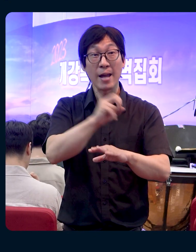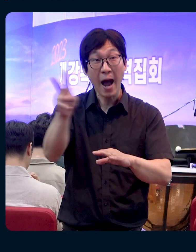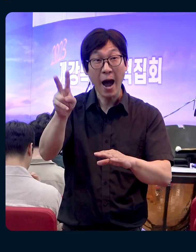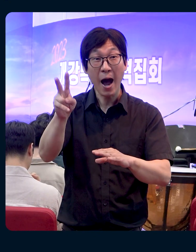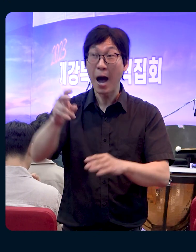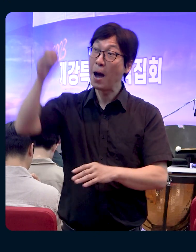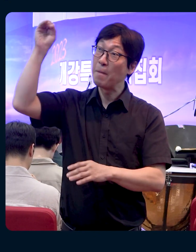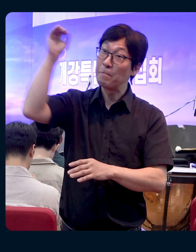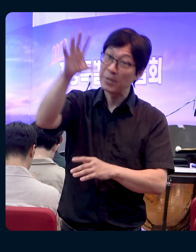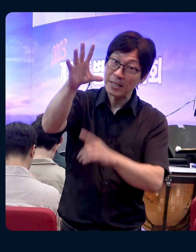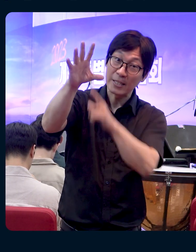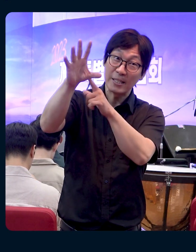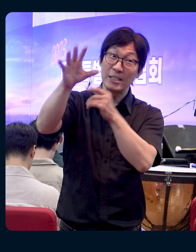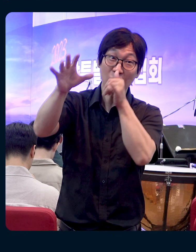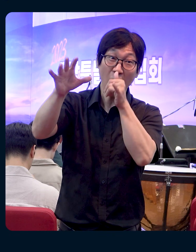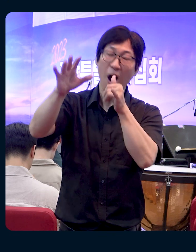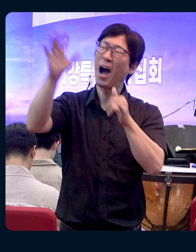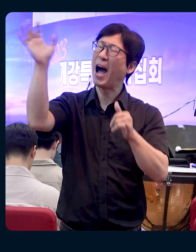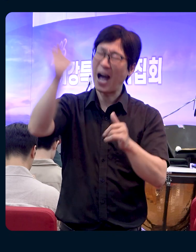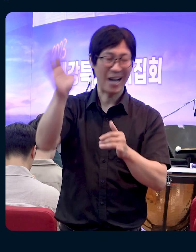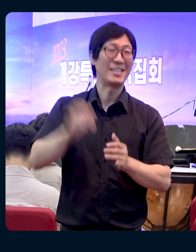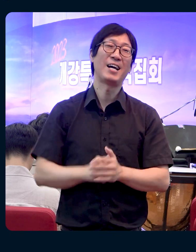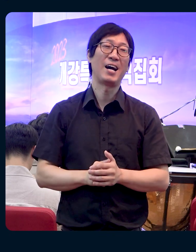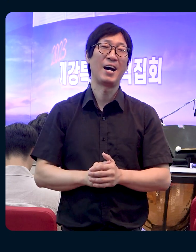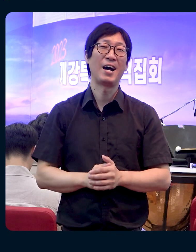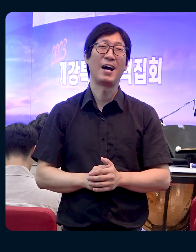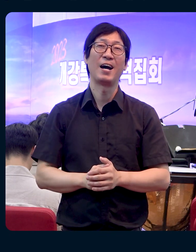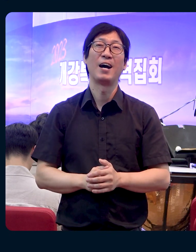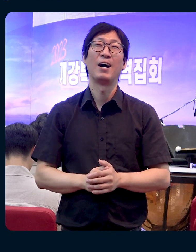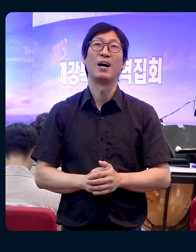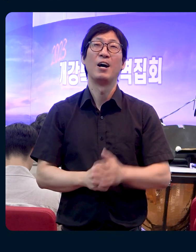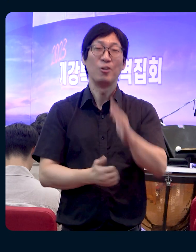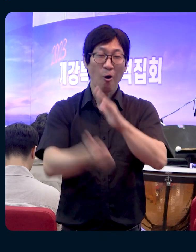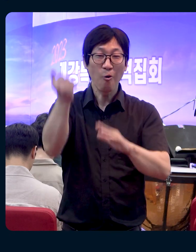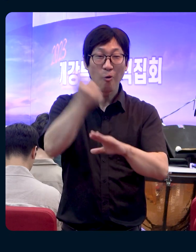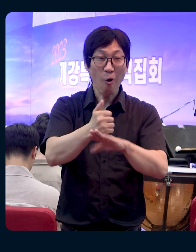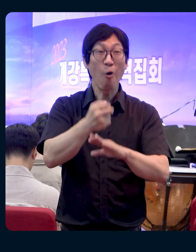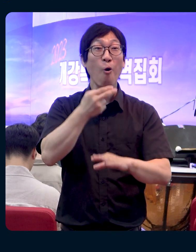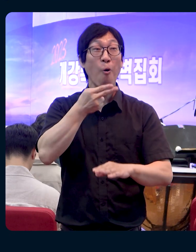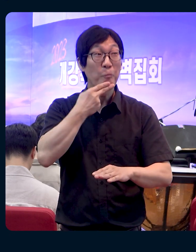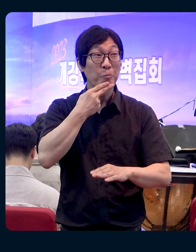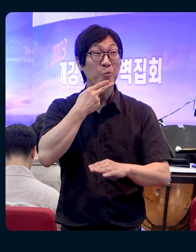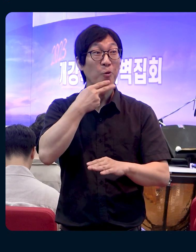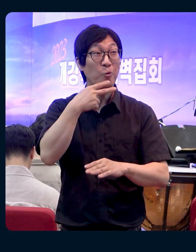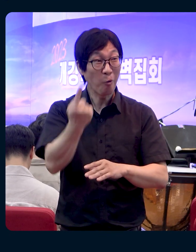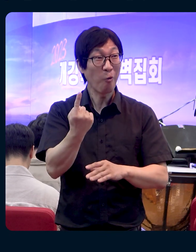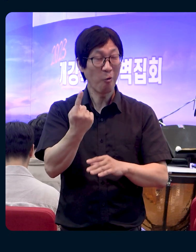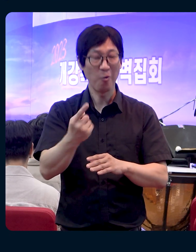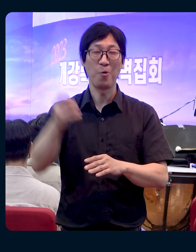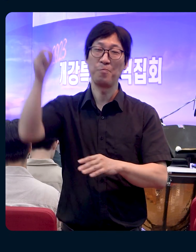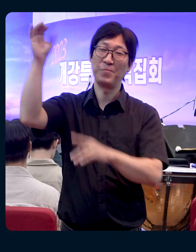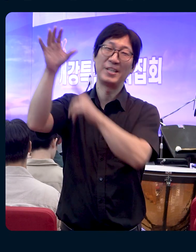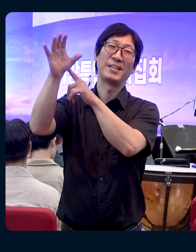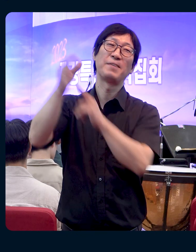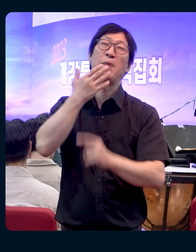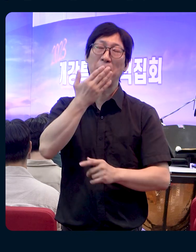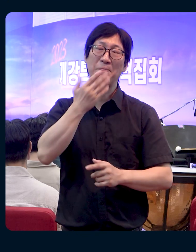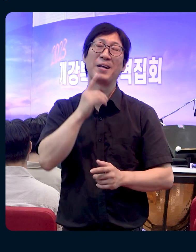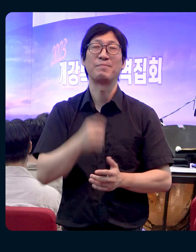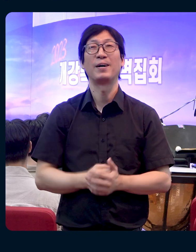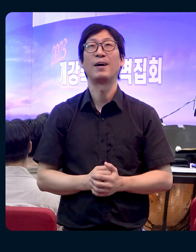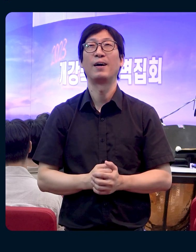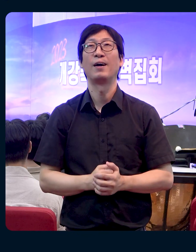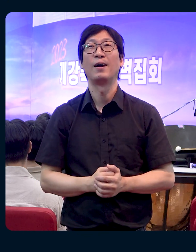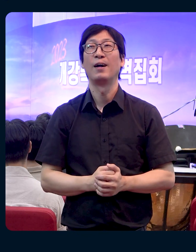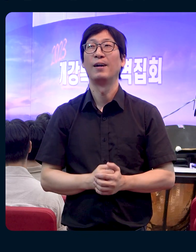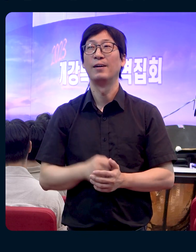벌어야만이 빛을 발하는 것이 아니라는 거예요. 생업의 현장에서 얼마든지 돈을 잘 벌고 못 벌고 상관없이, 성공하고